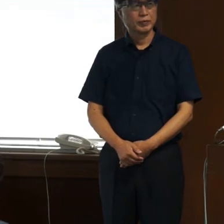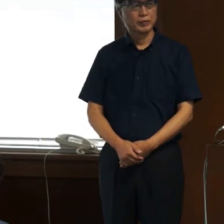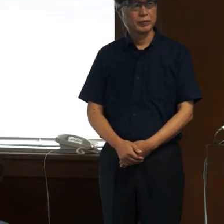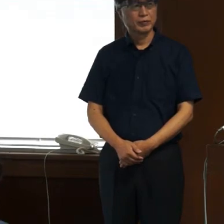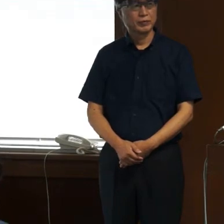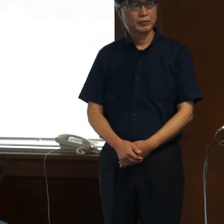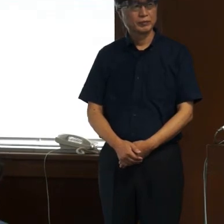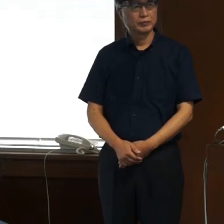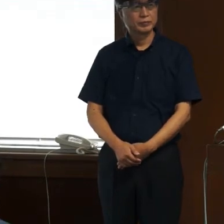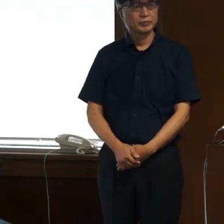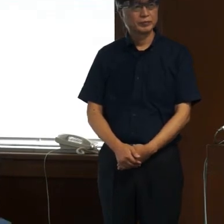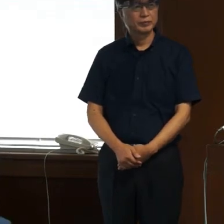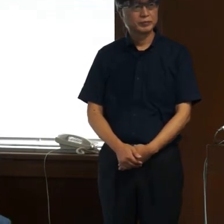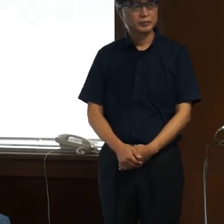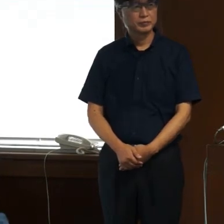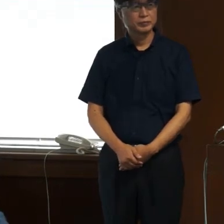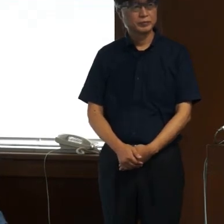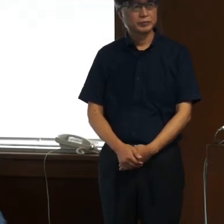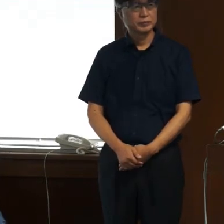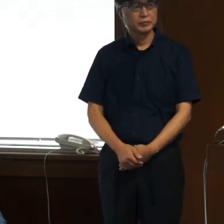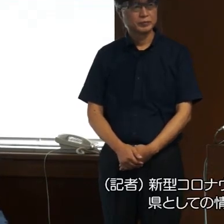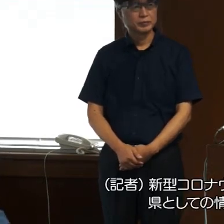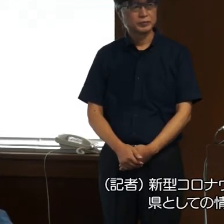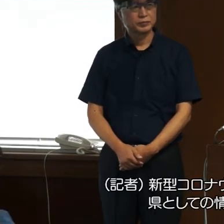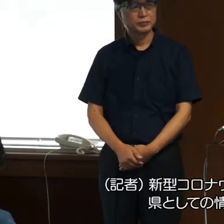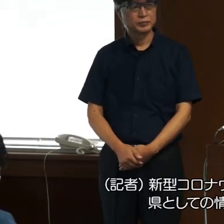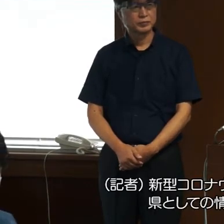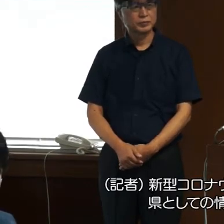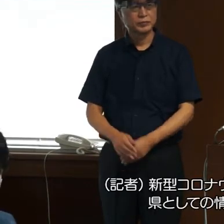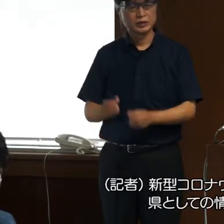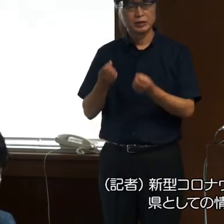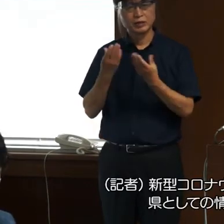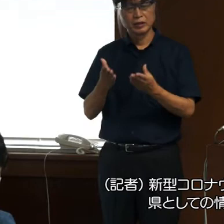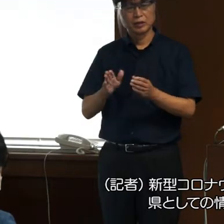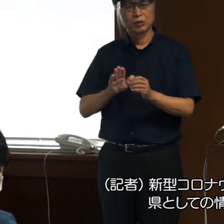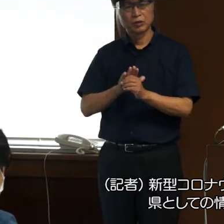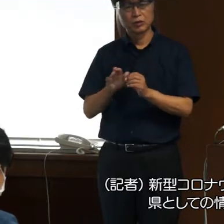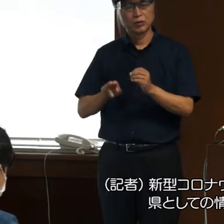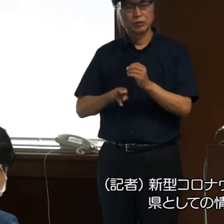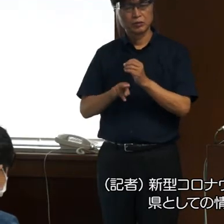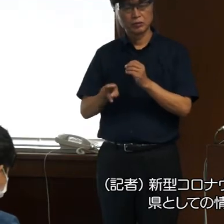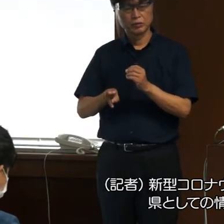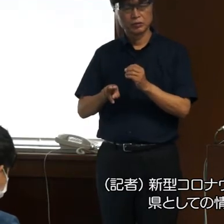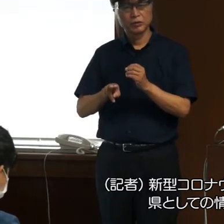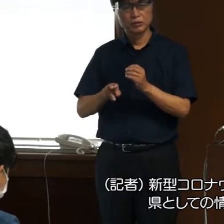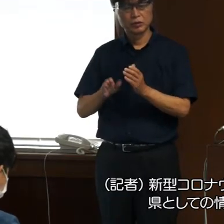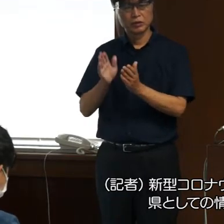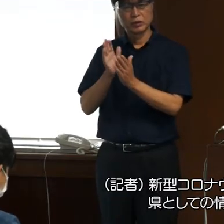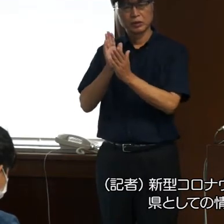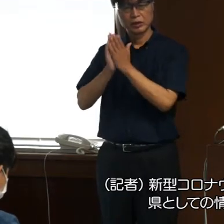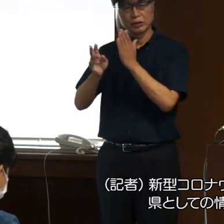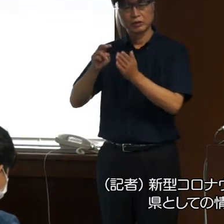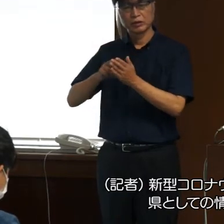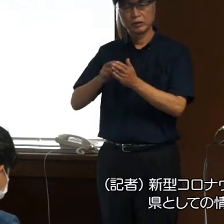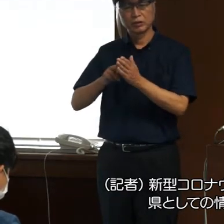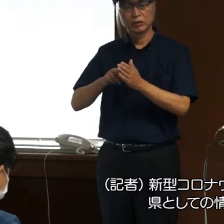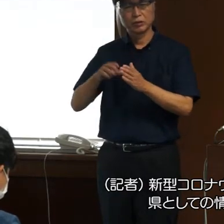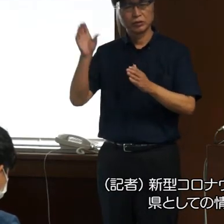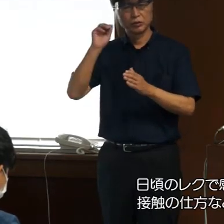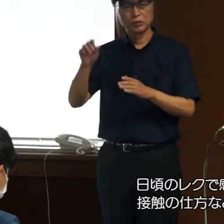佐賀テレビの由美と申します。新型コロナウイルスの県としての情報開示に関する質問です